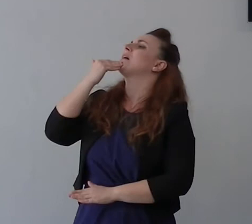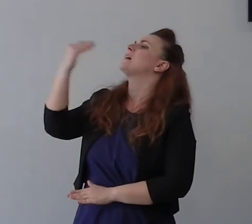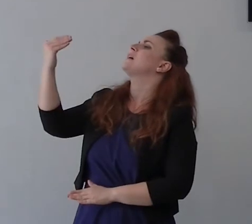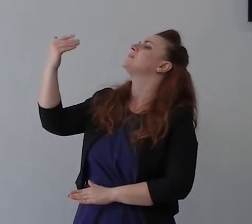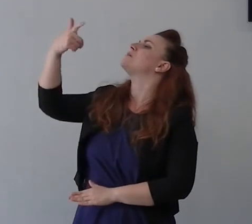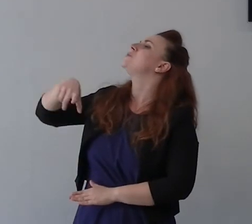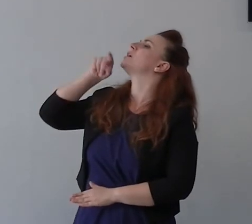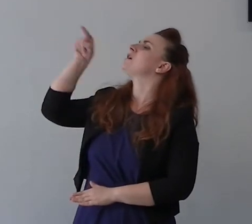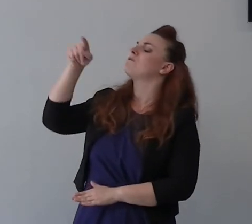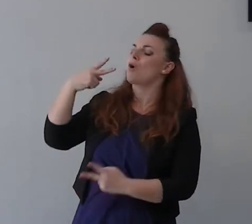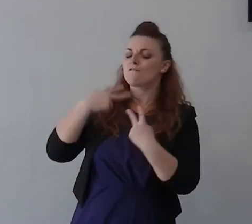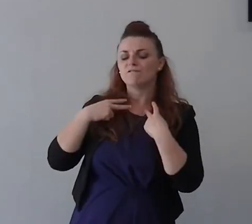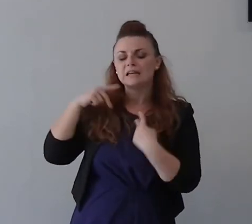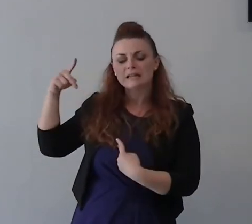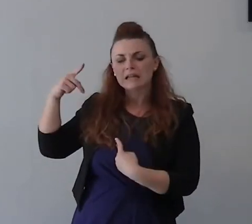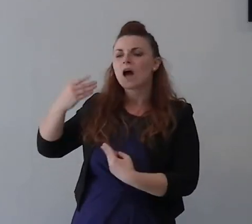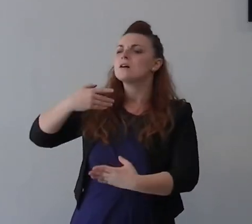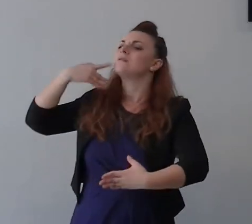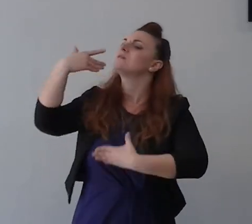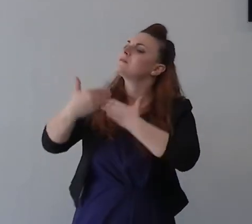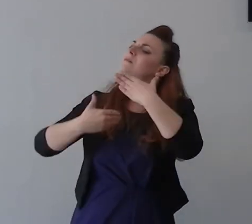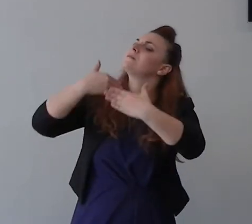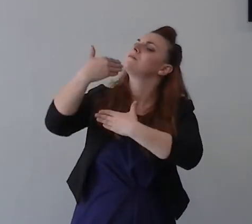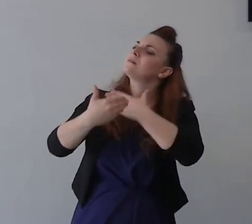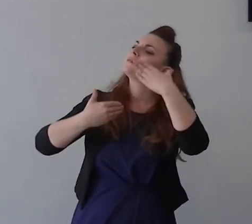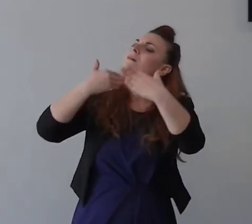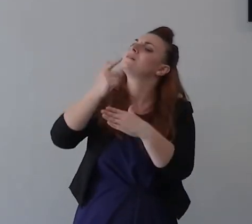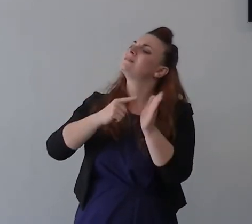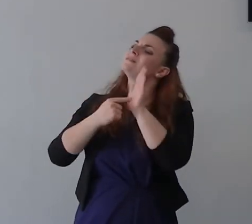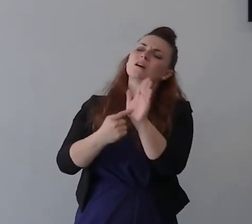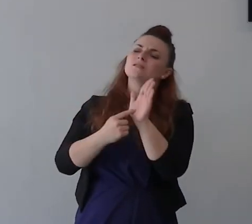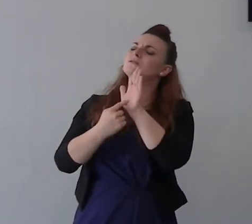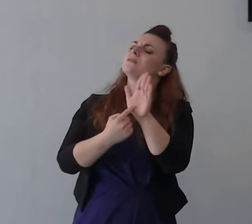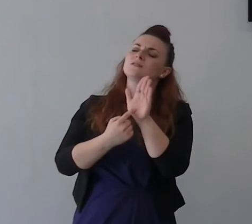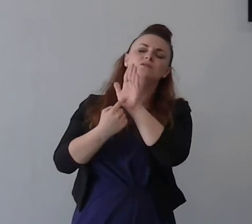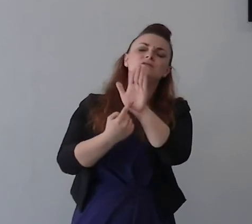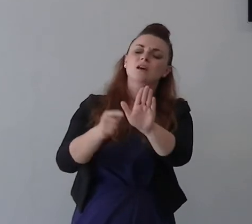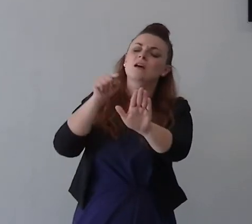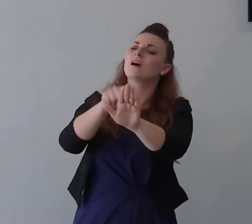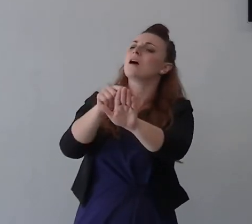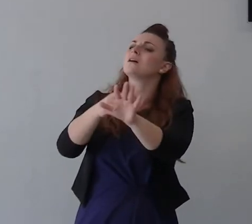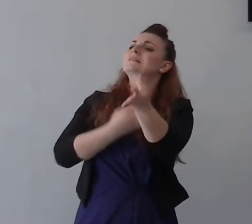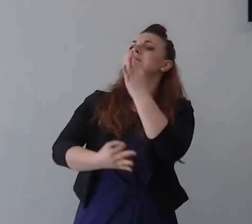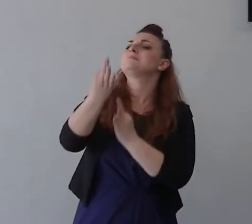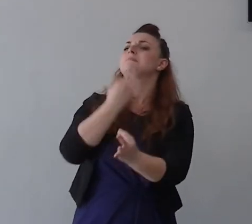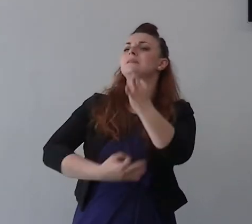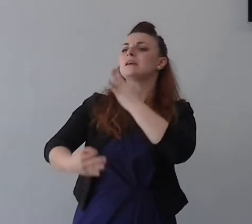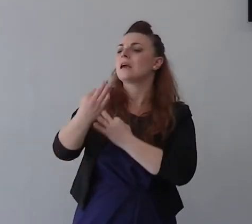costante, con cui mi spieghi, mi incoraggi, mi stimoli a seguire.